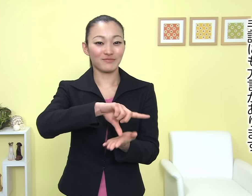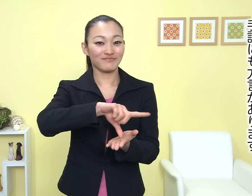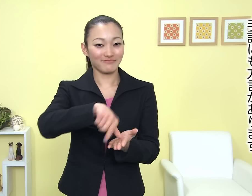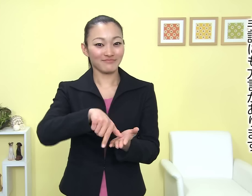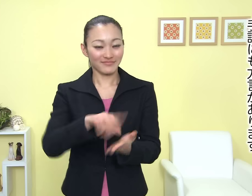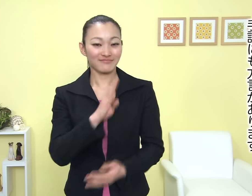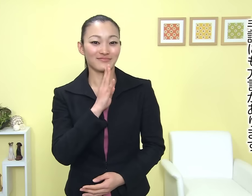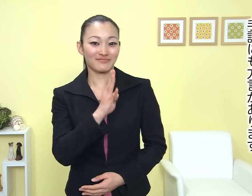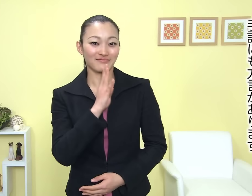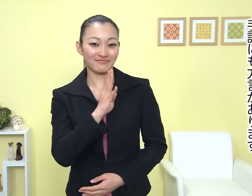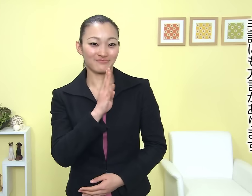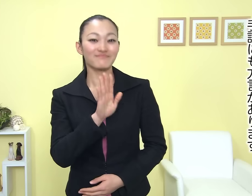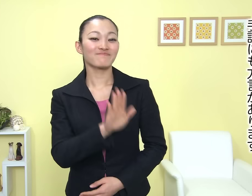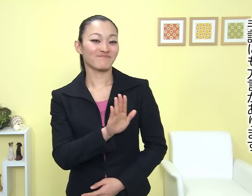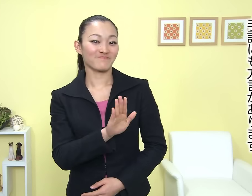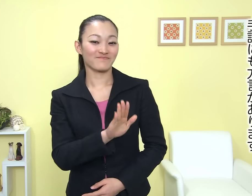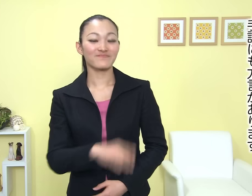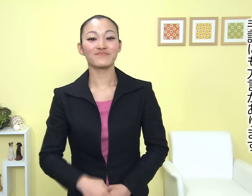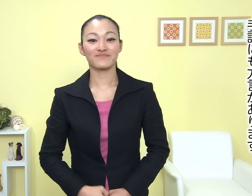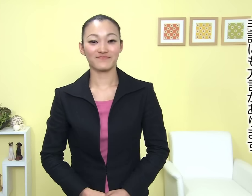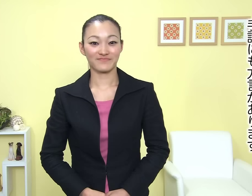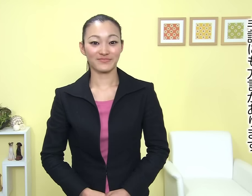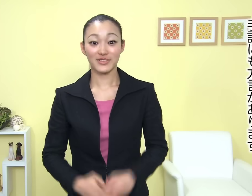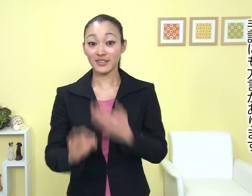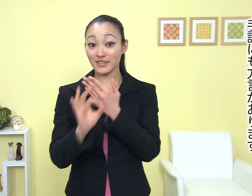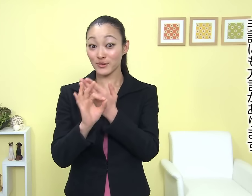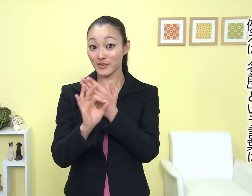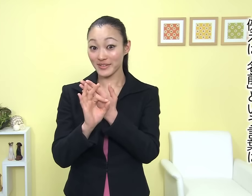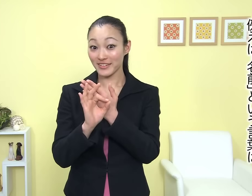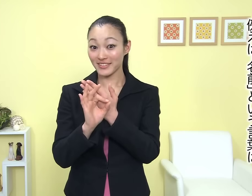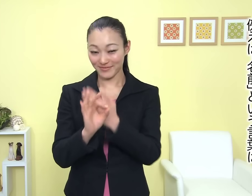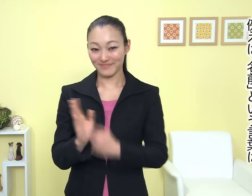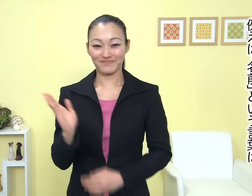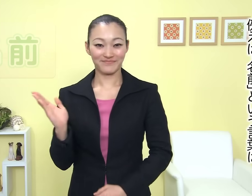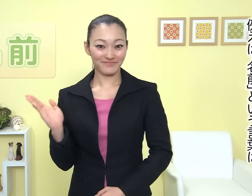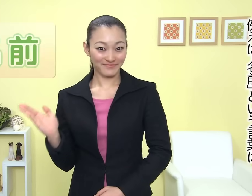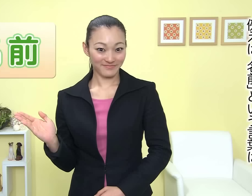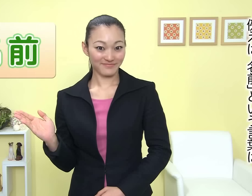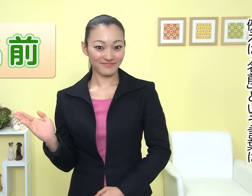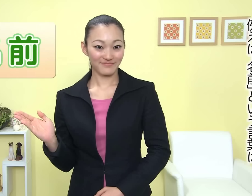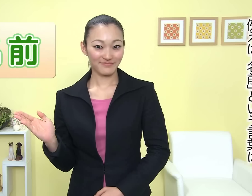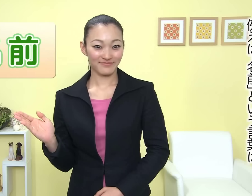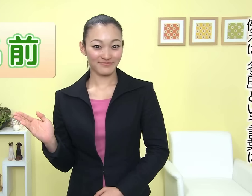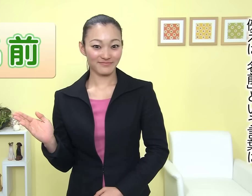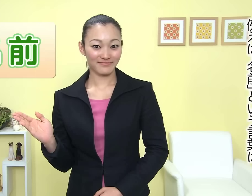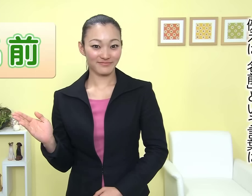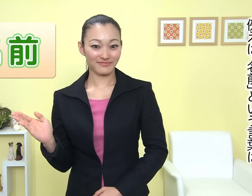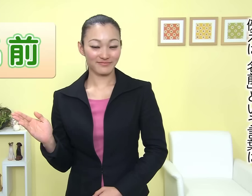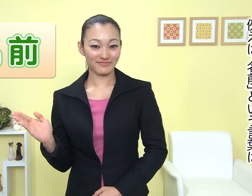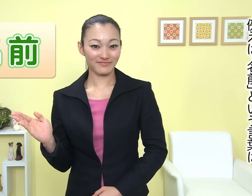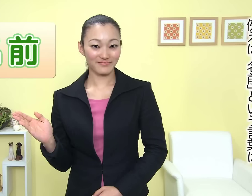手話にも方言があります。例えば名前という言葉は